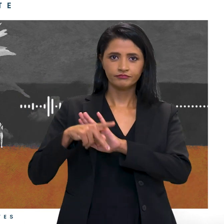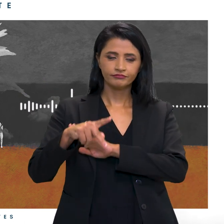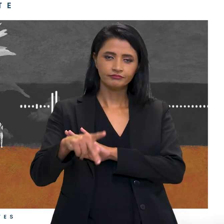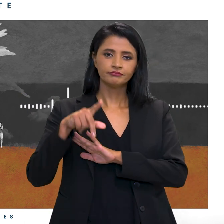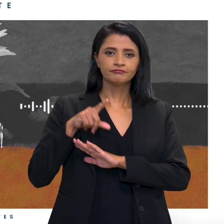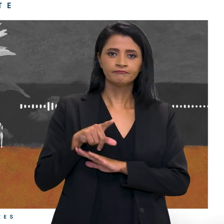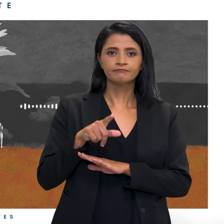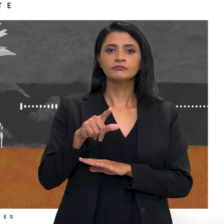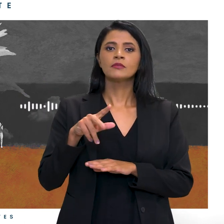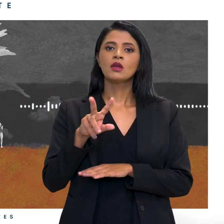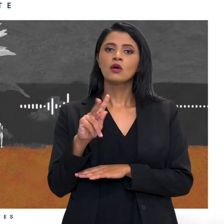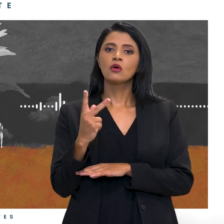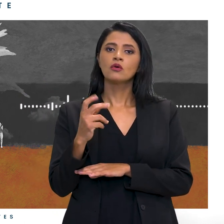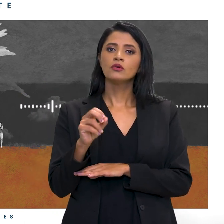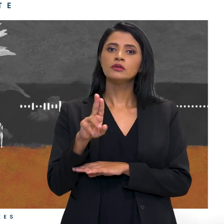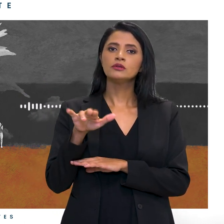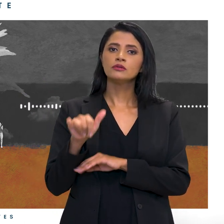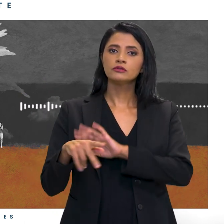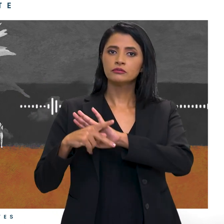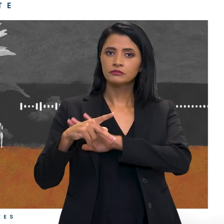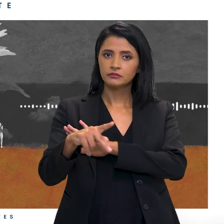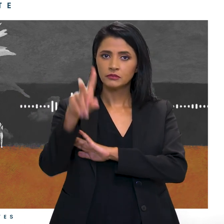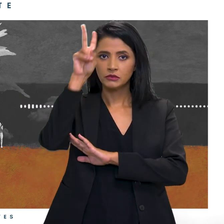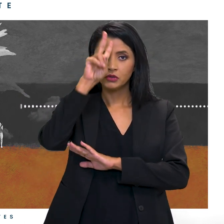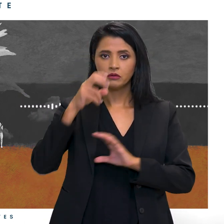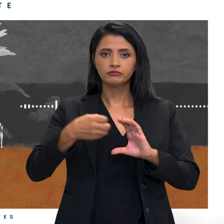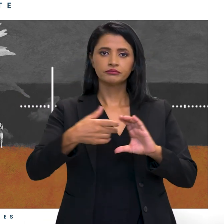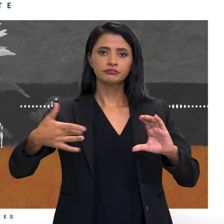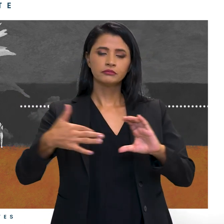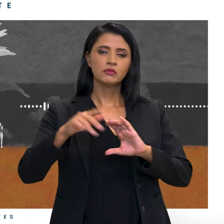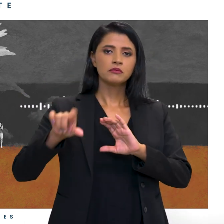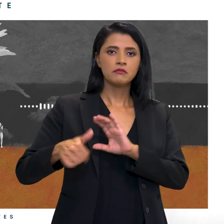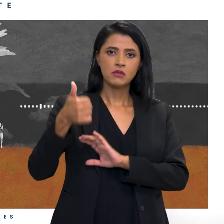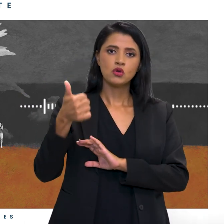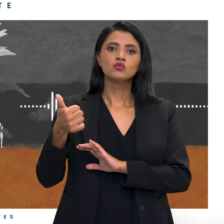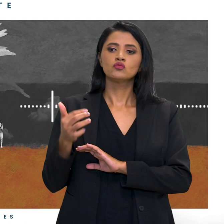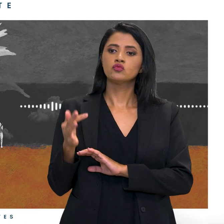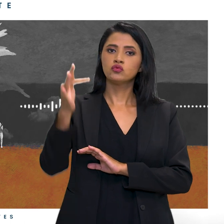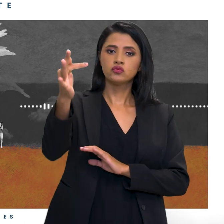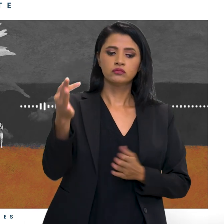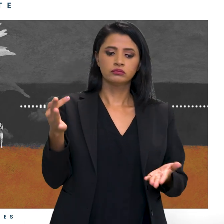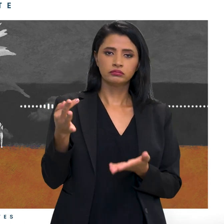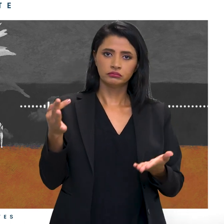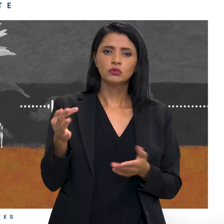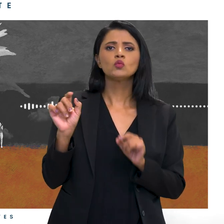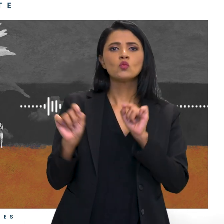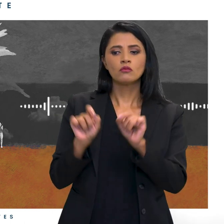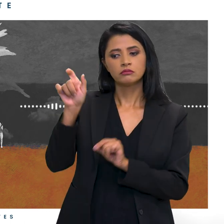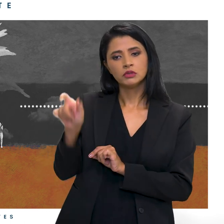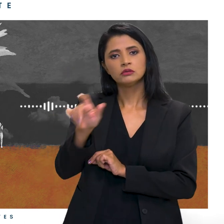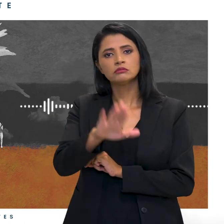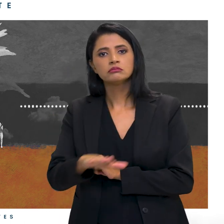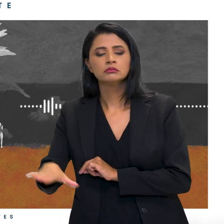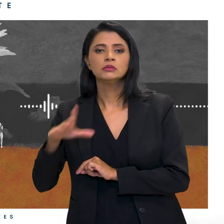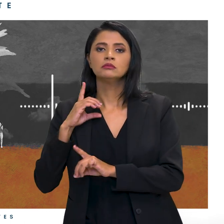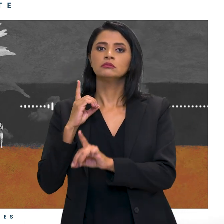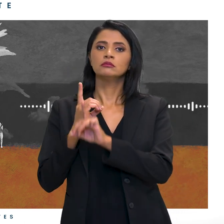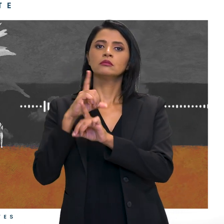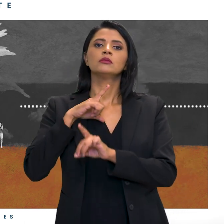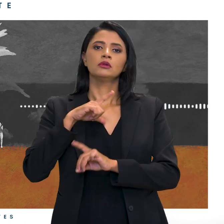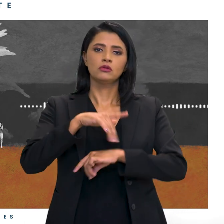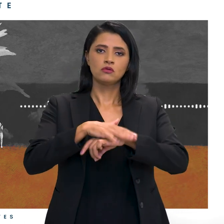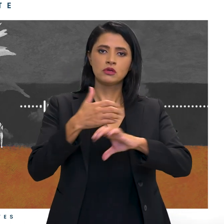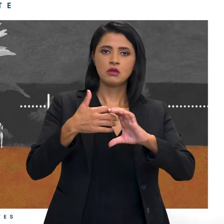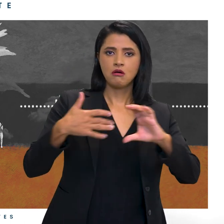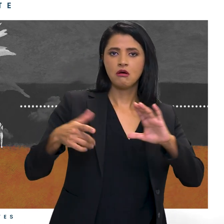Nos episódios anteriores da temporada Horizonte de Histórias Raras, o primeiro episódio, Futuro do Presente, ouviu crianças que se descobriram